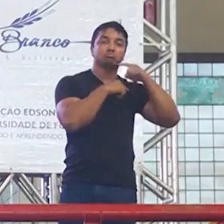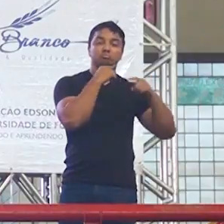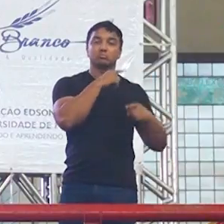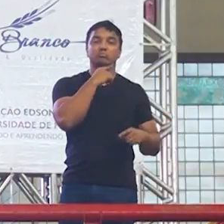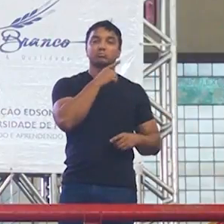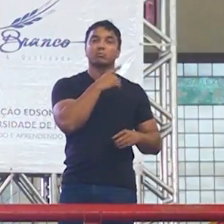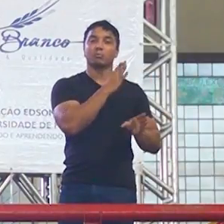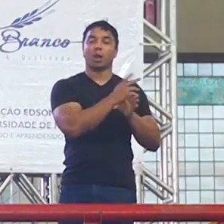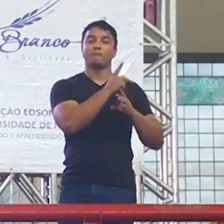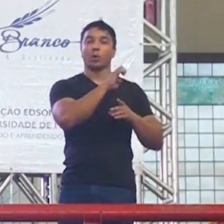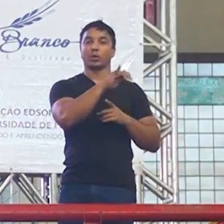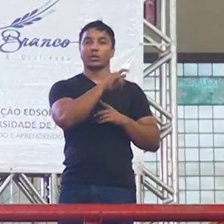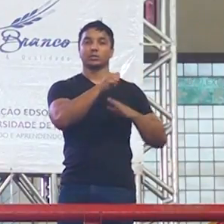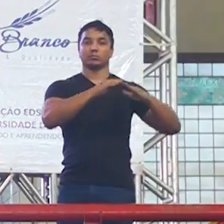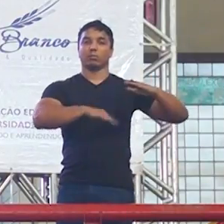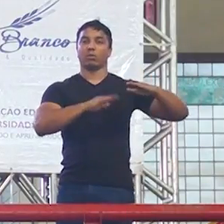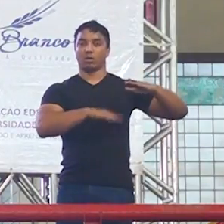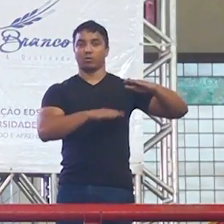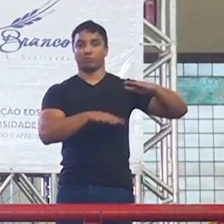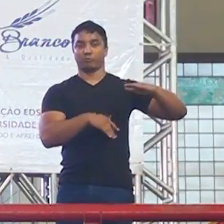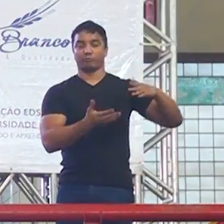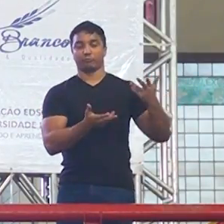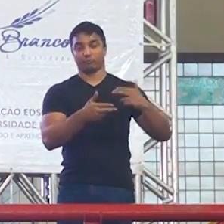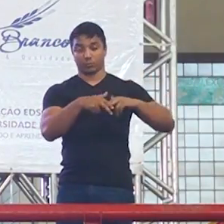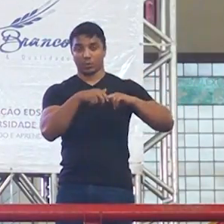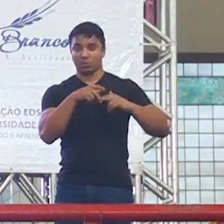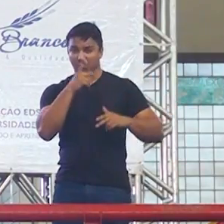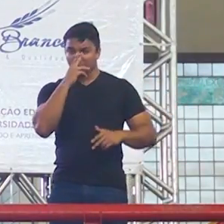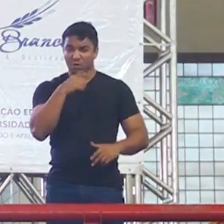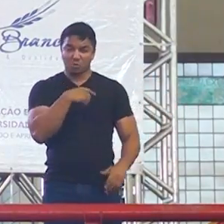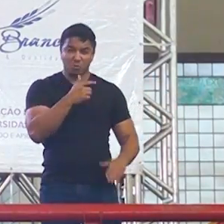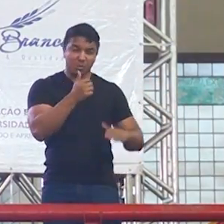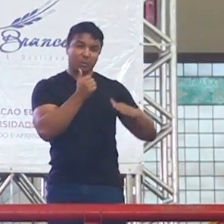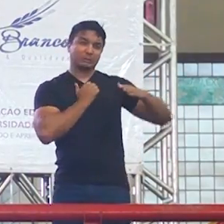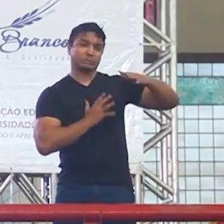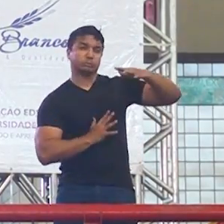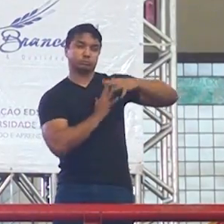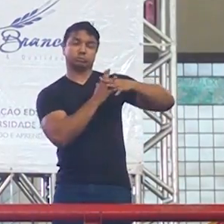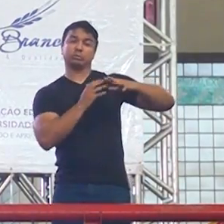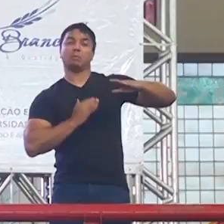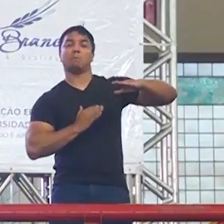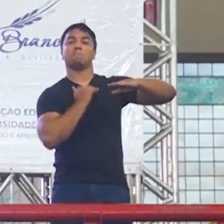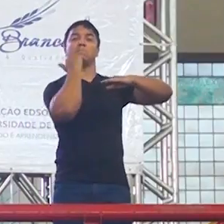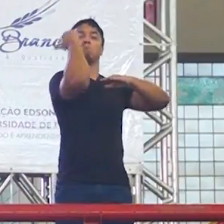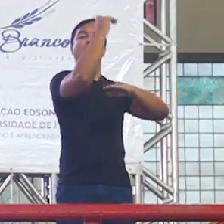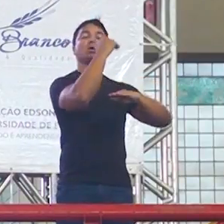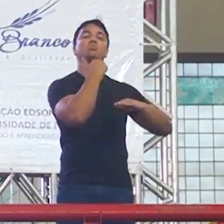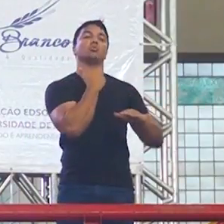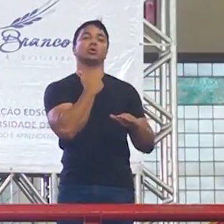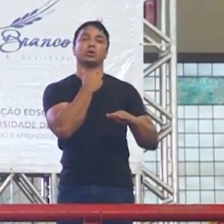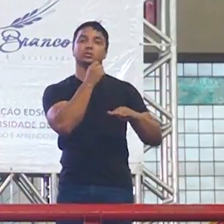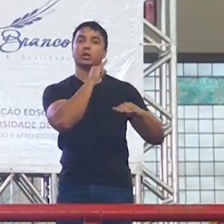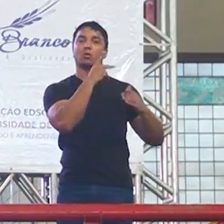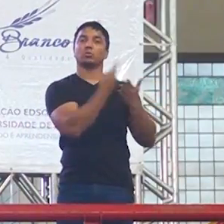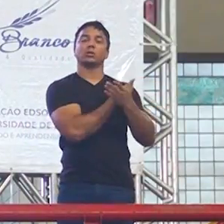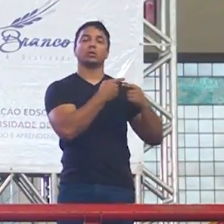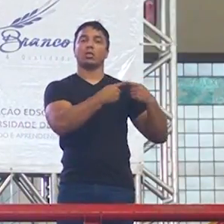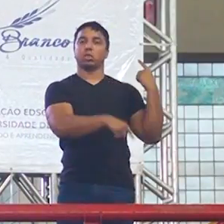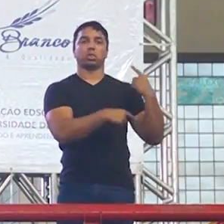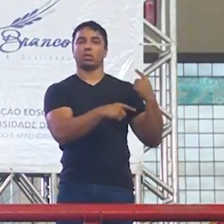a potência menos do que é para ele funcionar. E por que não pode ser muito maior do que 21,2? Porque senão esse aparelho